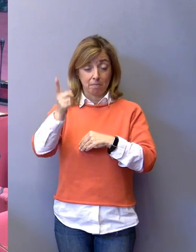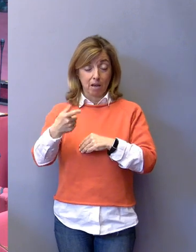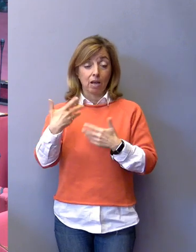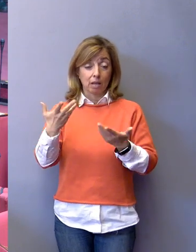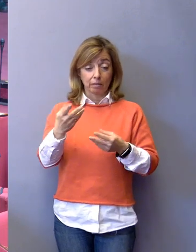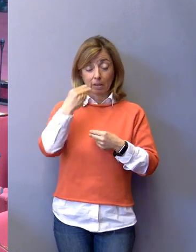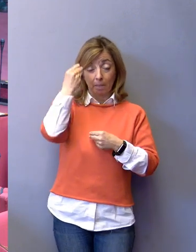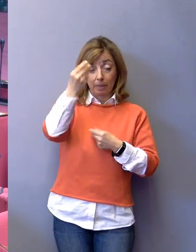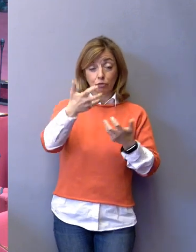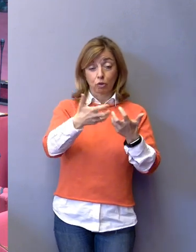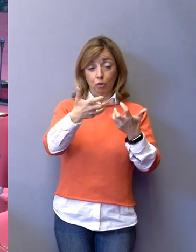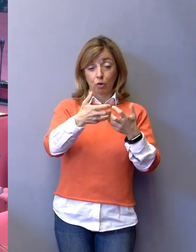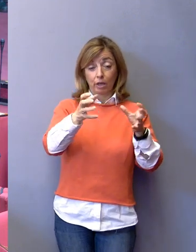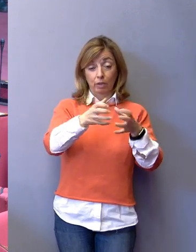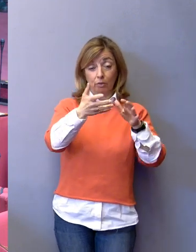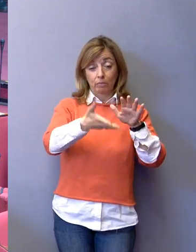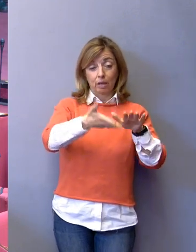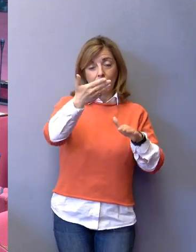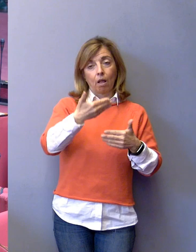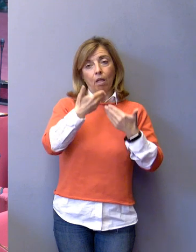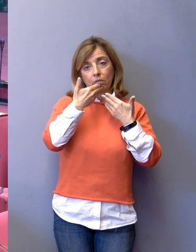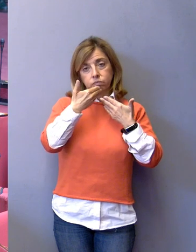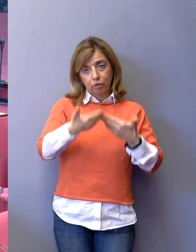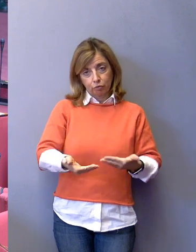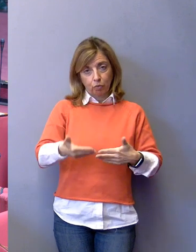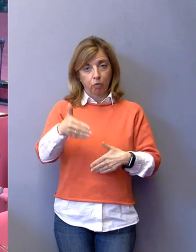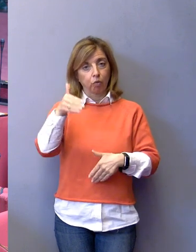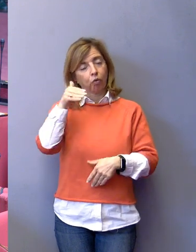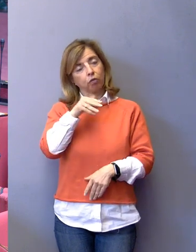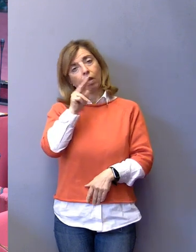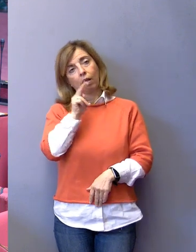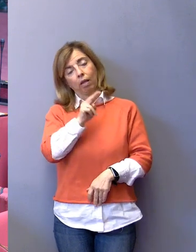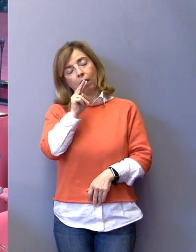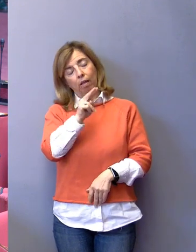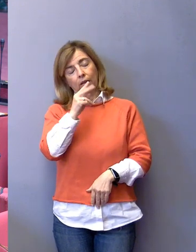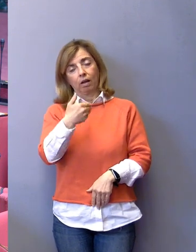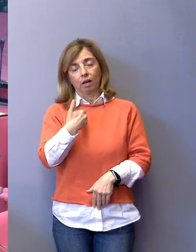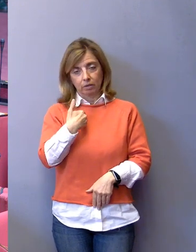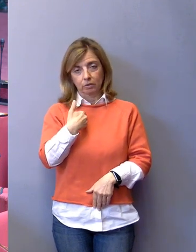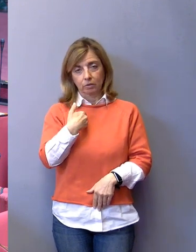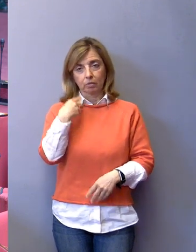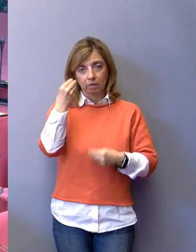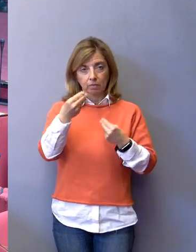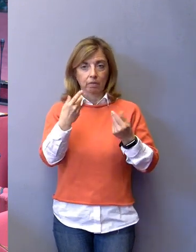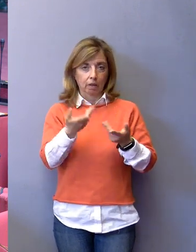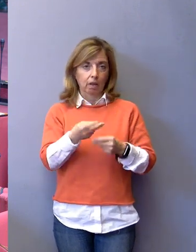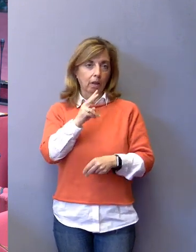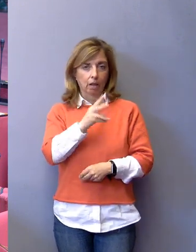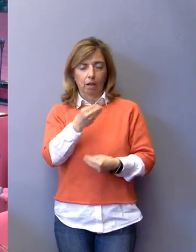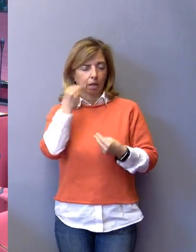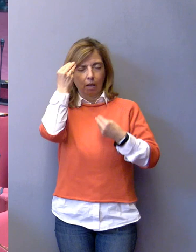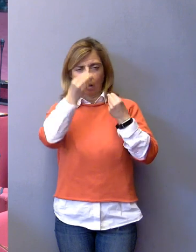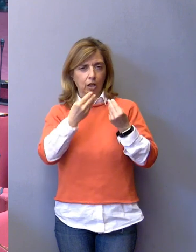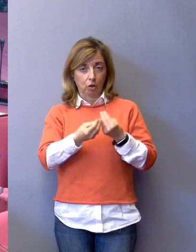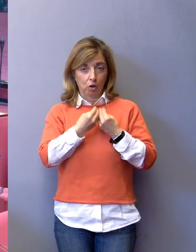maggioranza siano stanchi di ascoltarci e magari Penseranno che cosa ci passa per la testa giusto per riprendere un commento